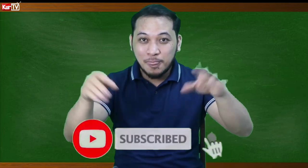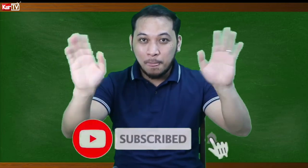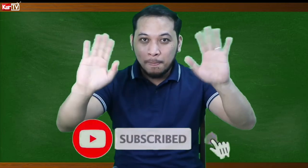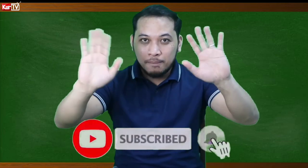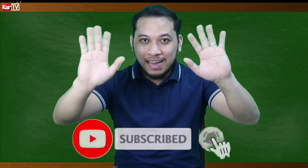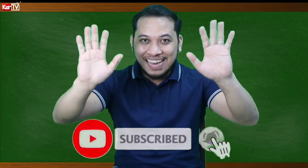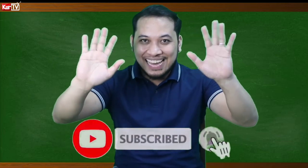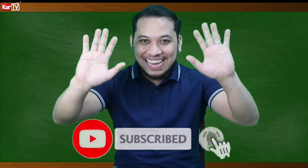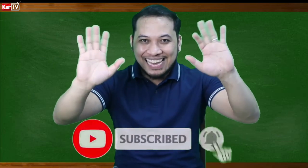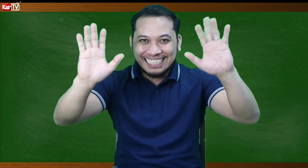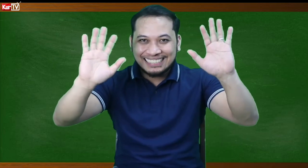Bye-bye!